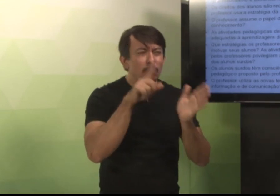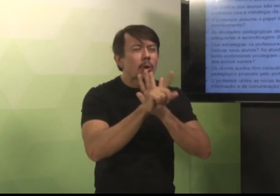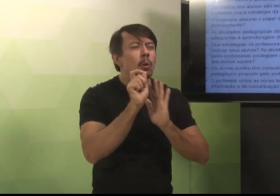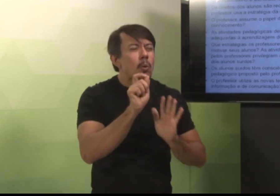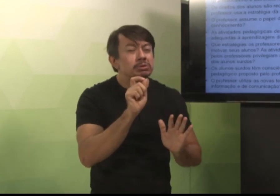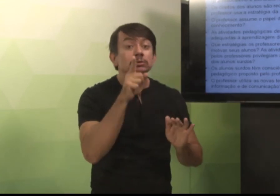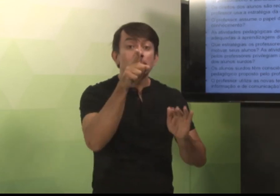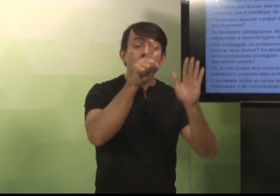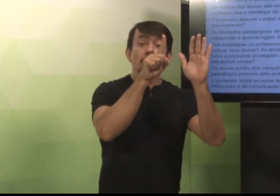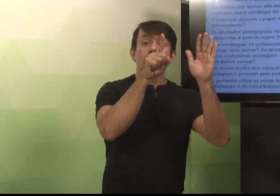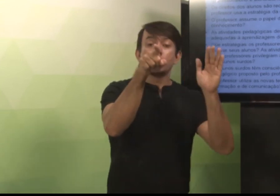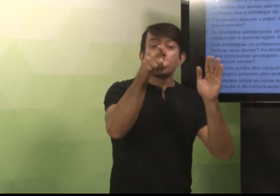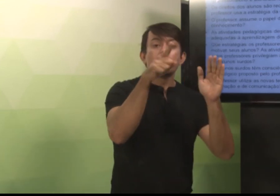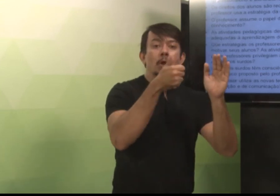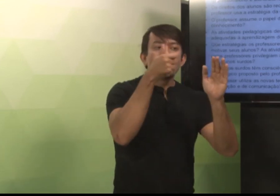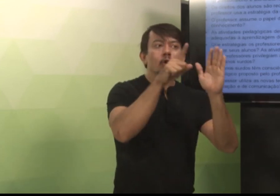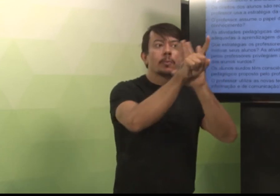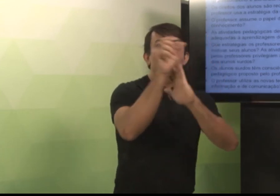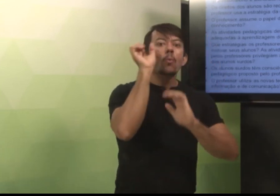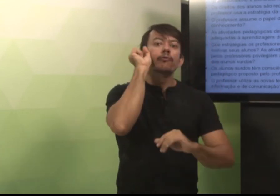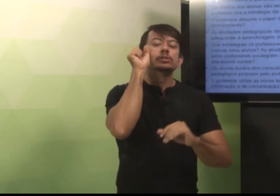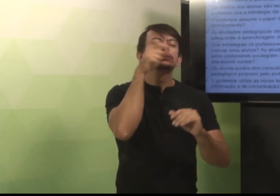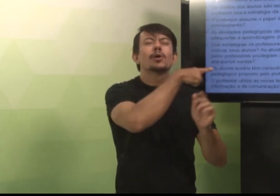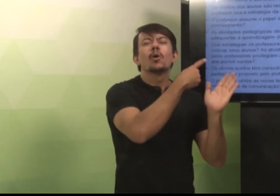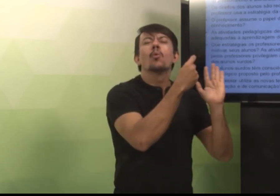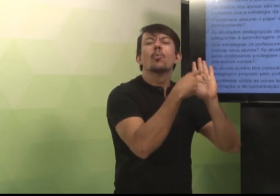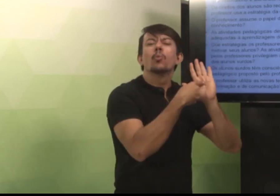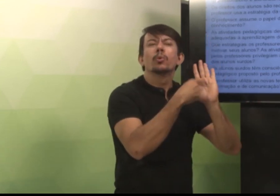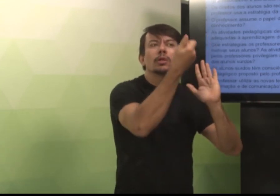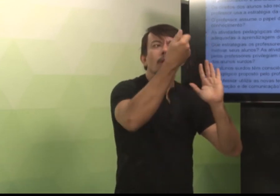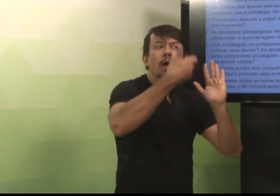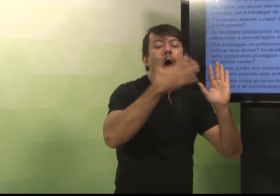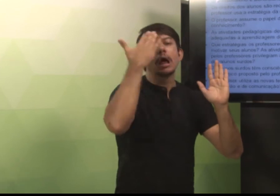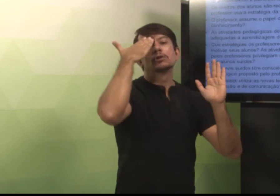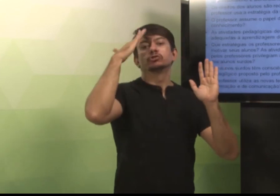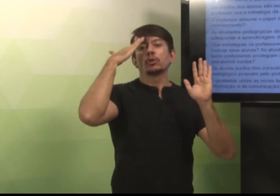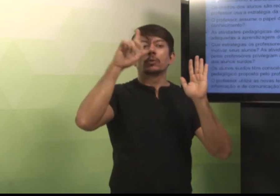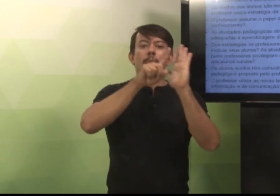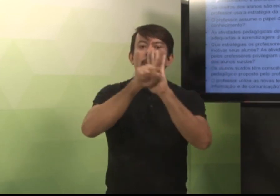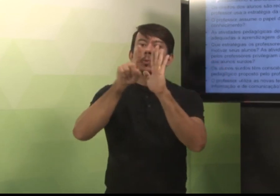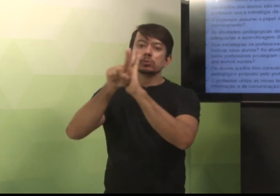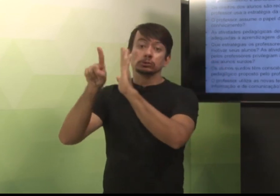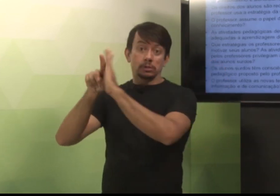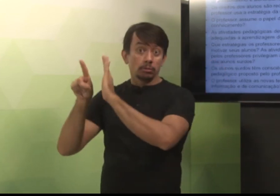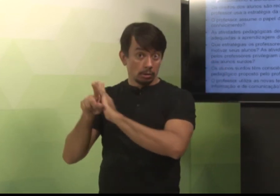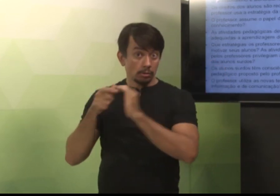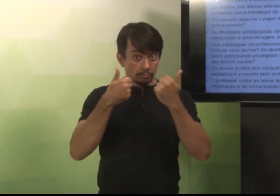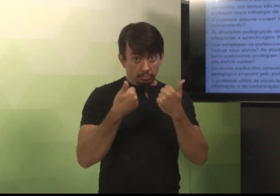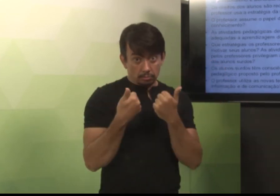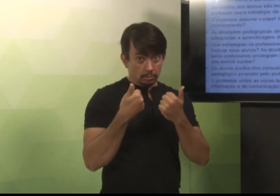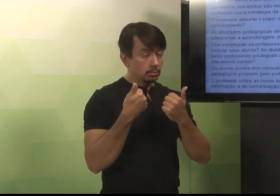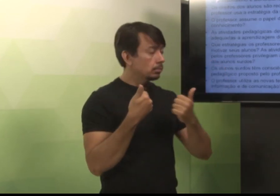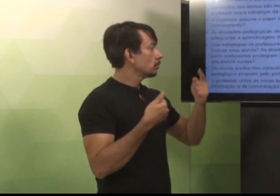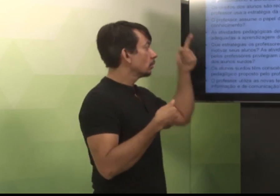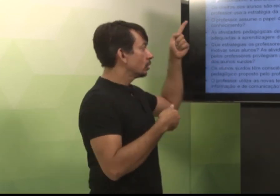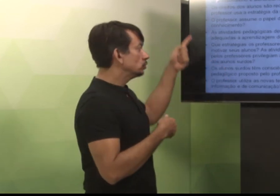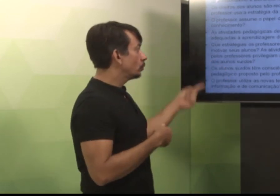tem algumas perguntas, mas você não precisa fazer a tradução delas. Você vai ler, caso tenha dúvida, aí você pode